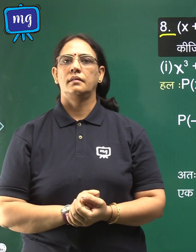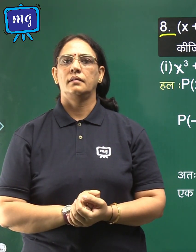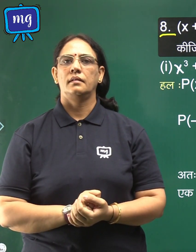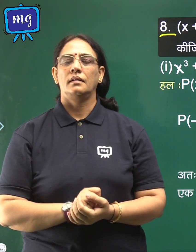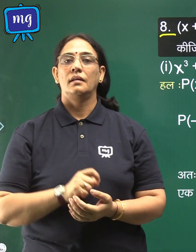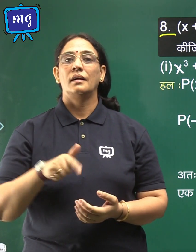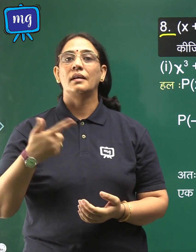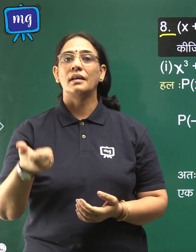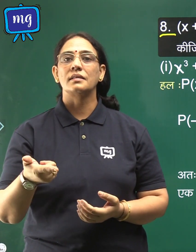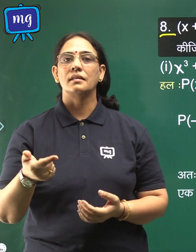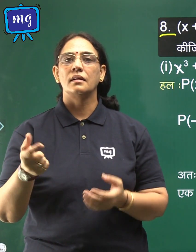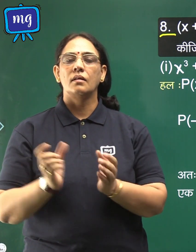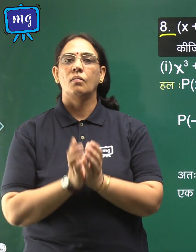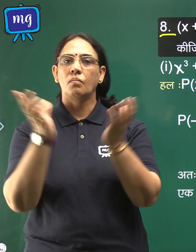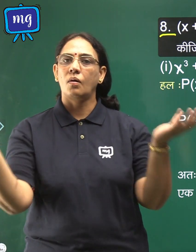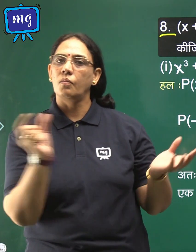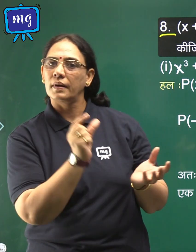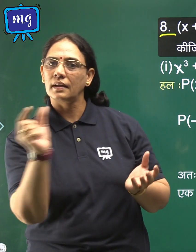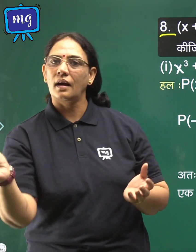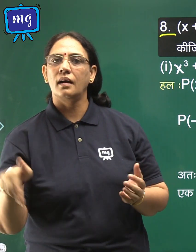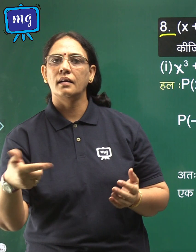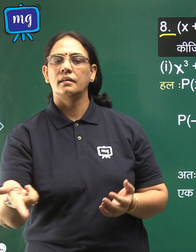किस बहुपद का